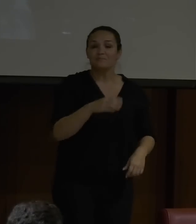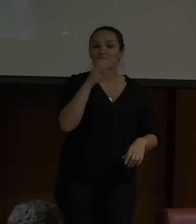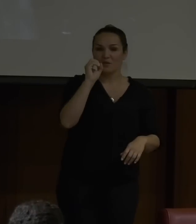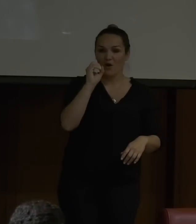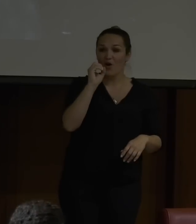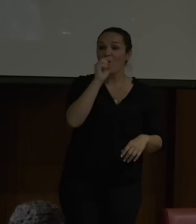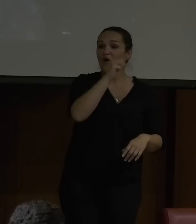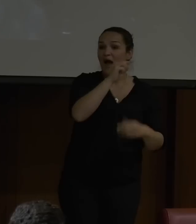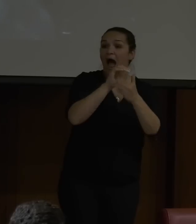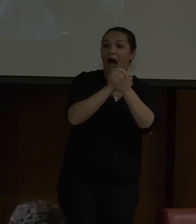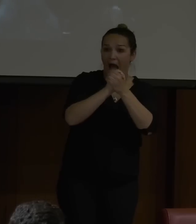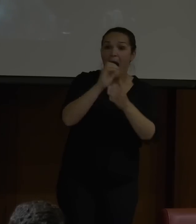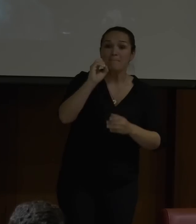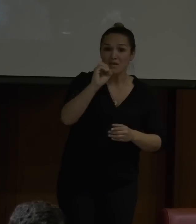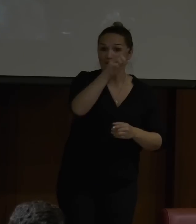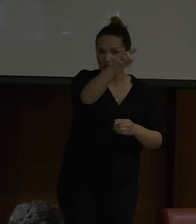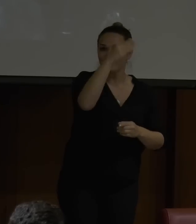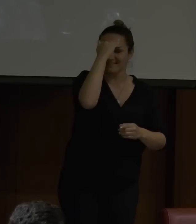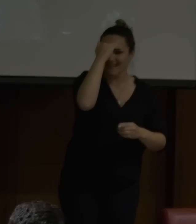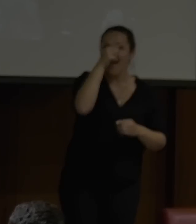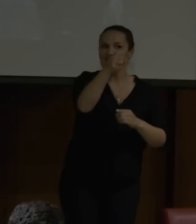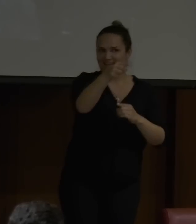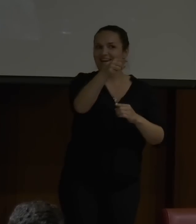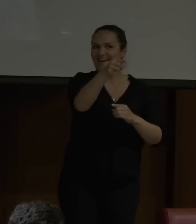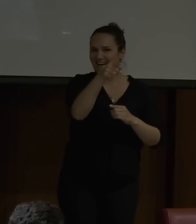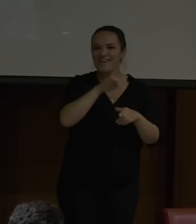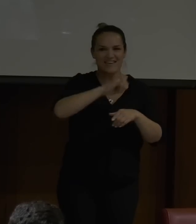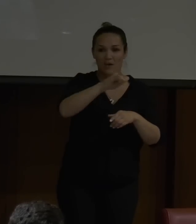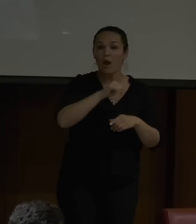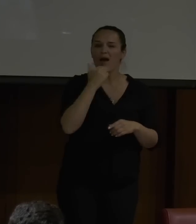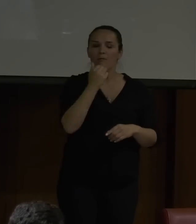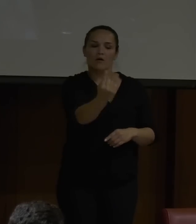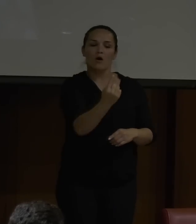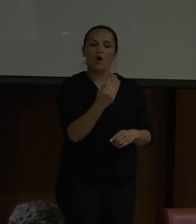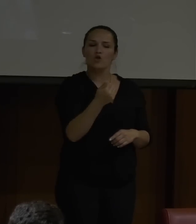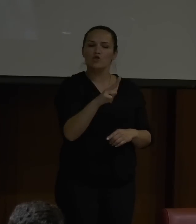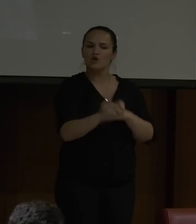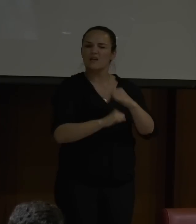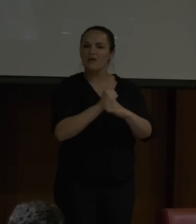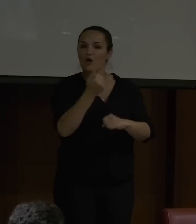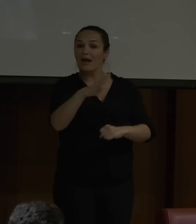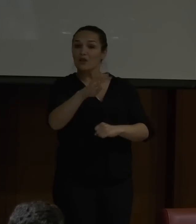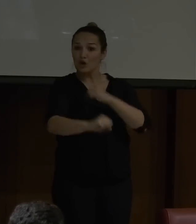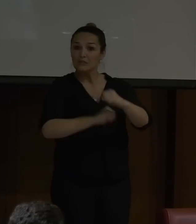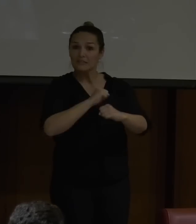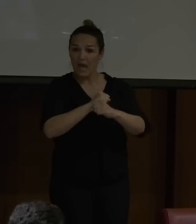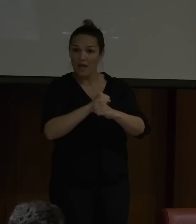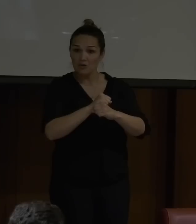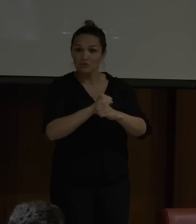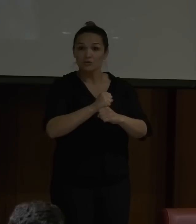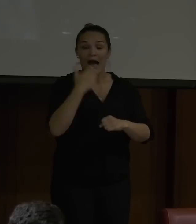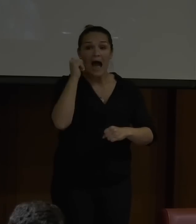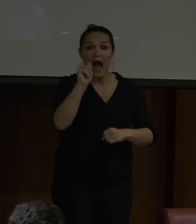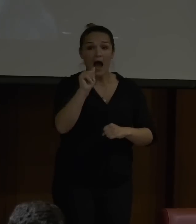Comillas, y esto lo cito a él. Si llegaba a casa una muchachita de 12, de 14 años y me preguntaba qué le iba a pasar